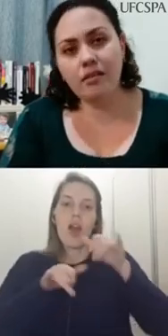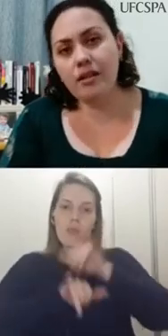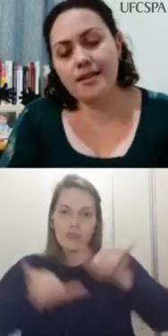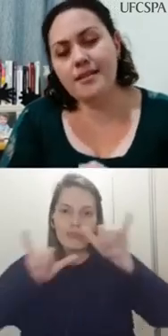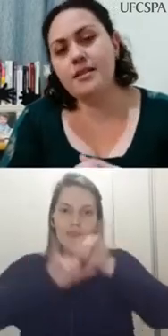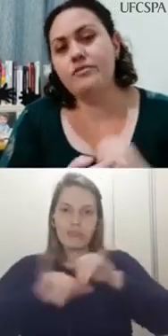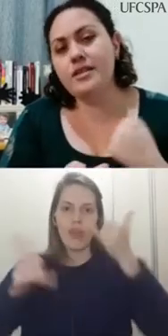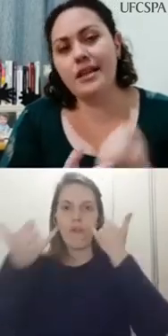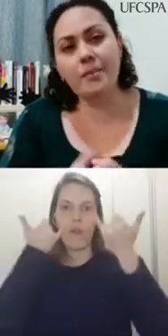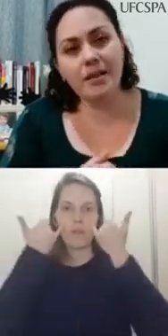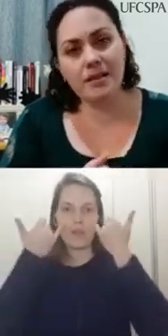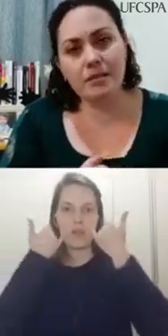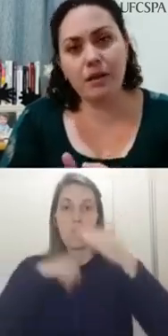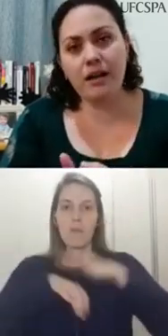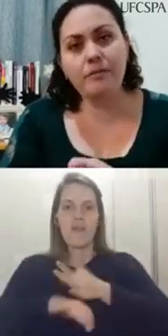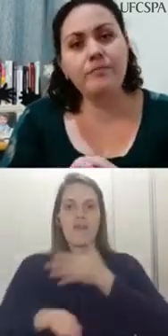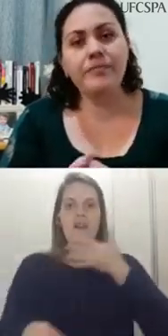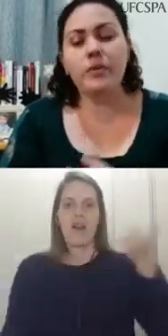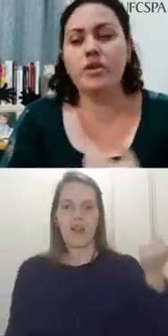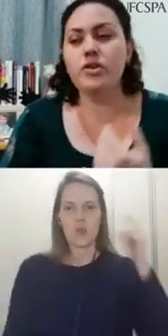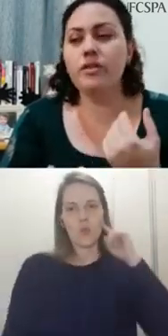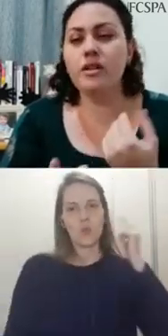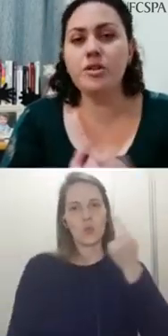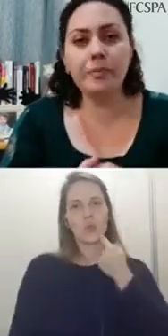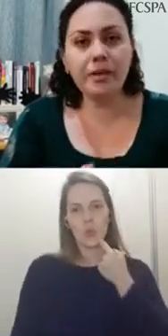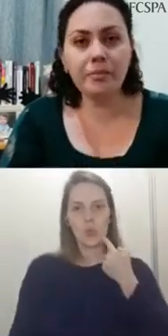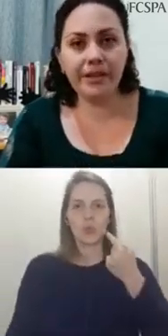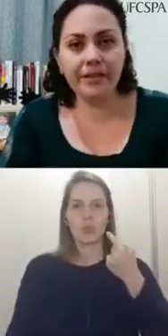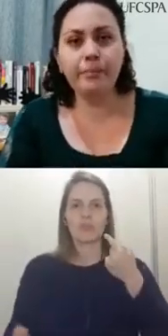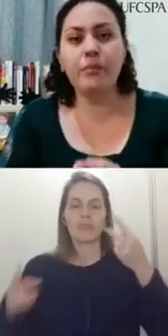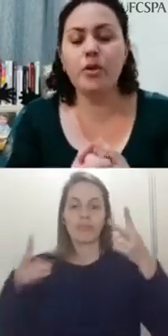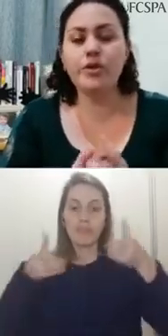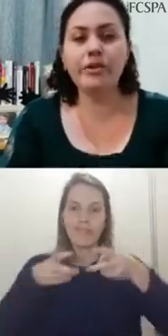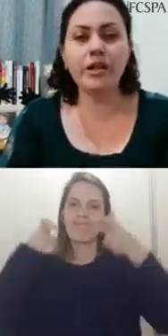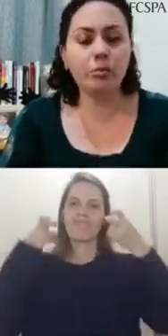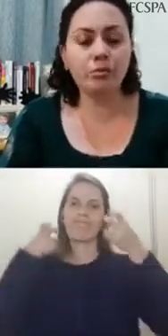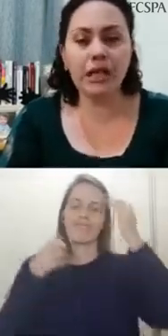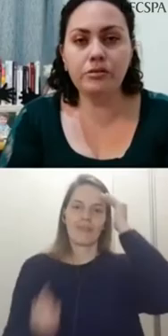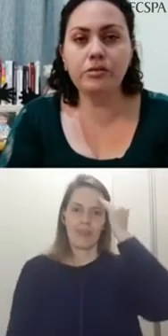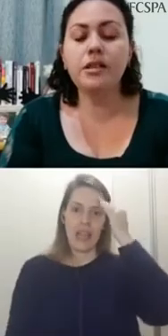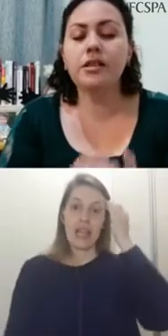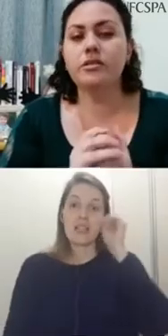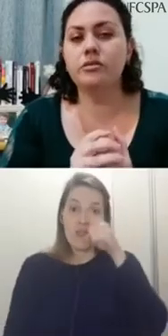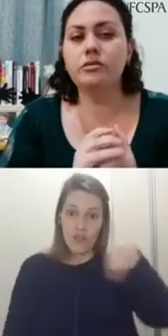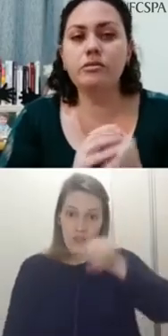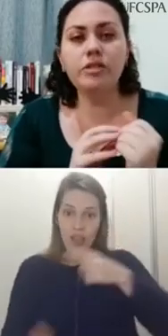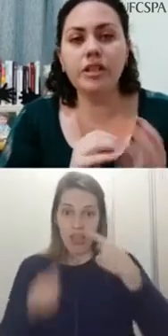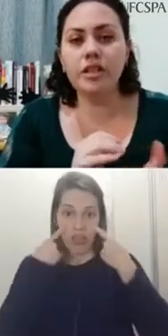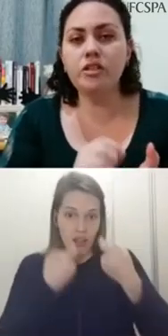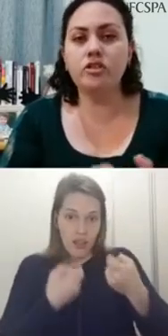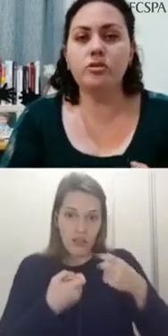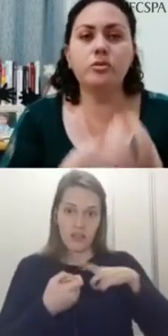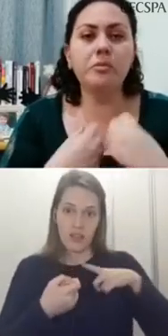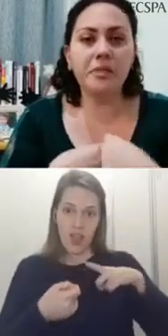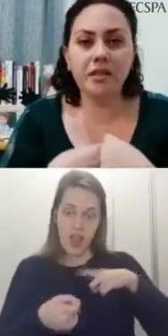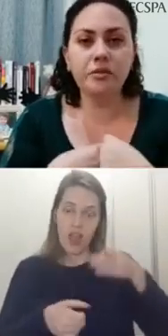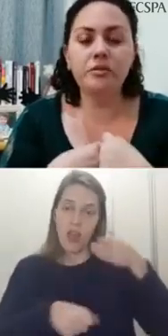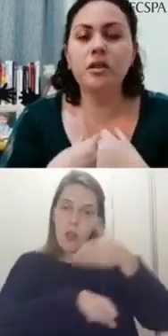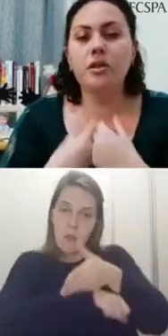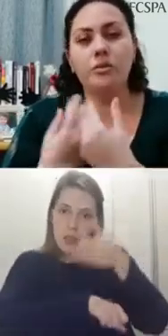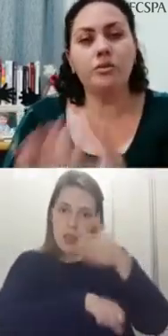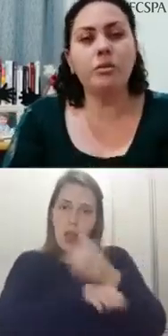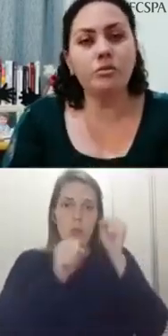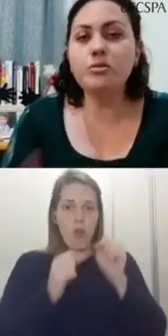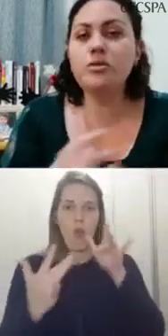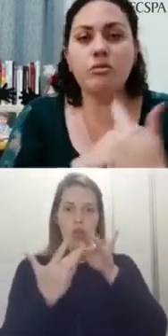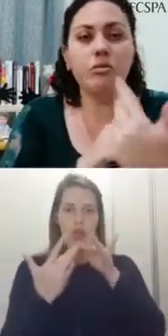tem interesse, se você quer participar, eu acho que vale super a pena. Pode entrar em contato, tanto com o Nid, ou comigo,